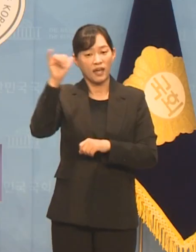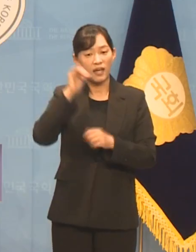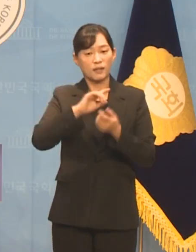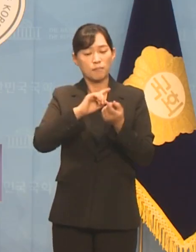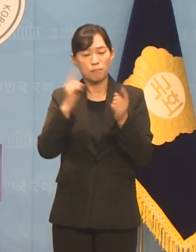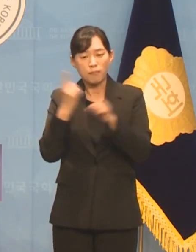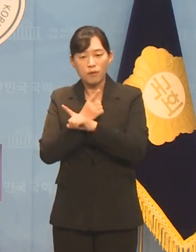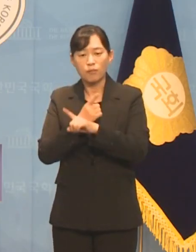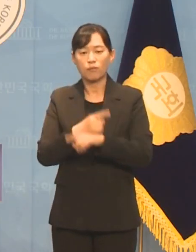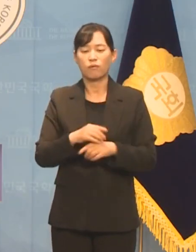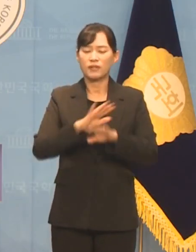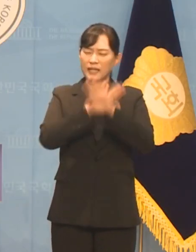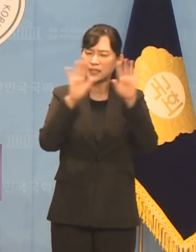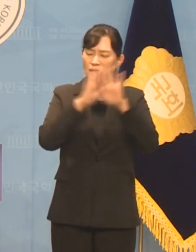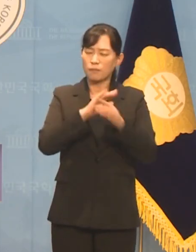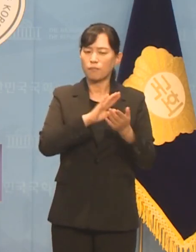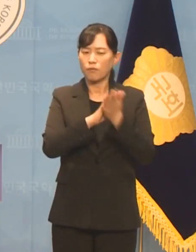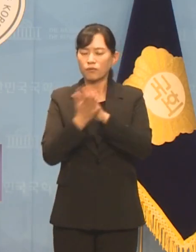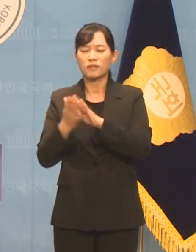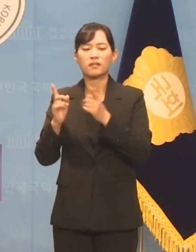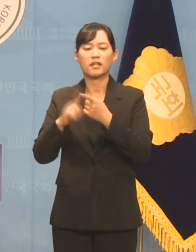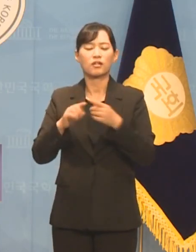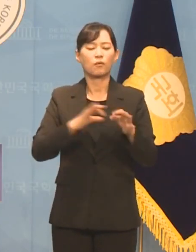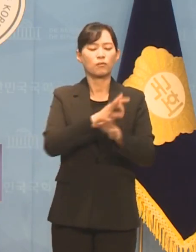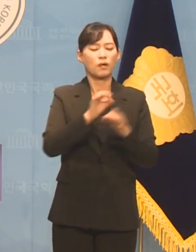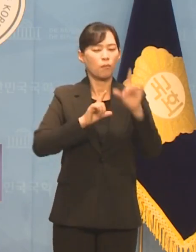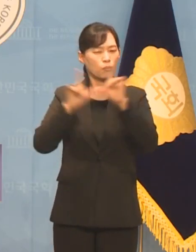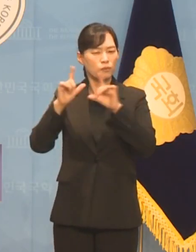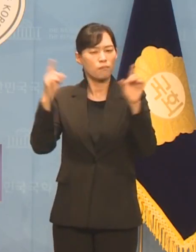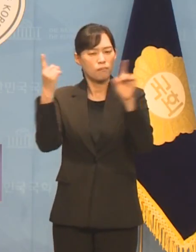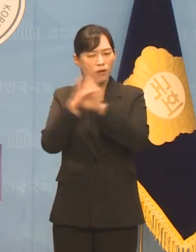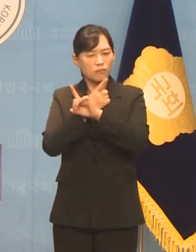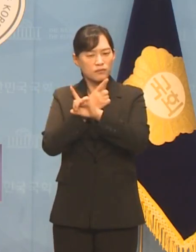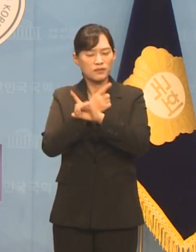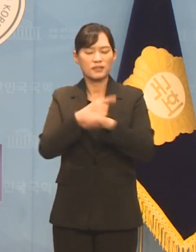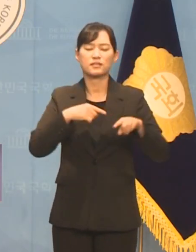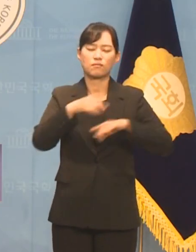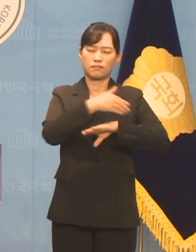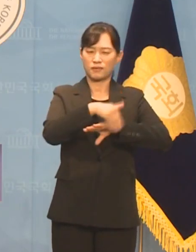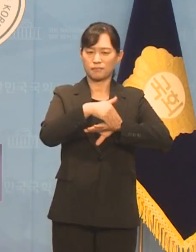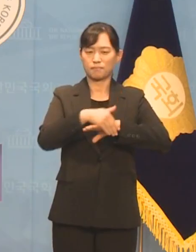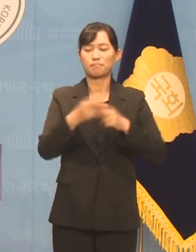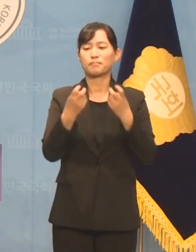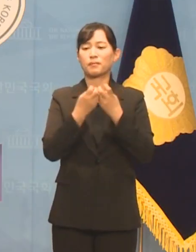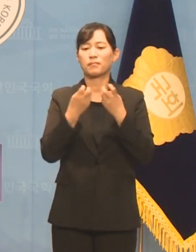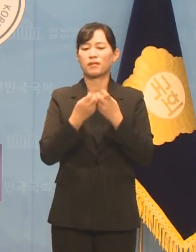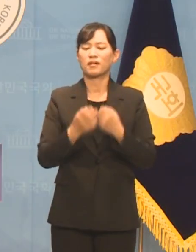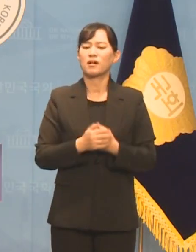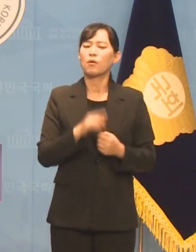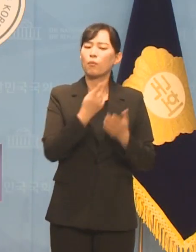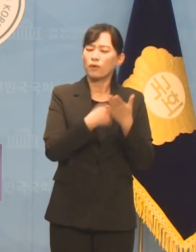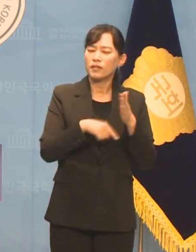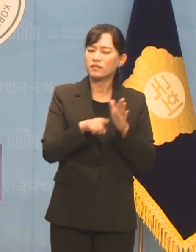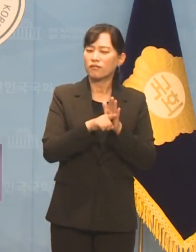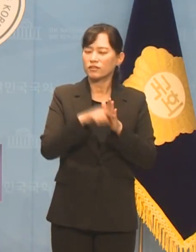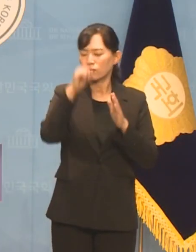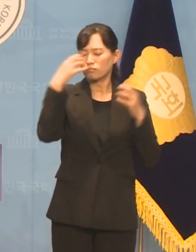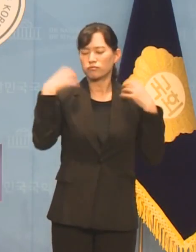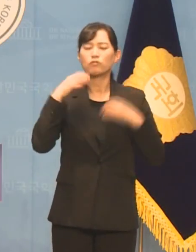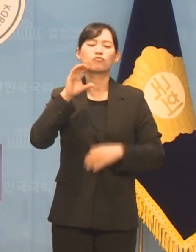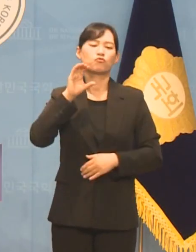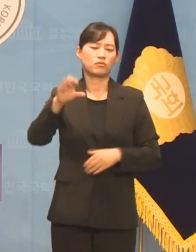경제로 경제의 모습을 바꾸는 것이 혁신 성장 전략입니다. 이를 위해서는 막대한 국가 투자가